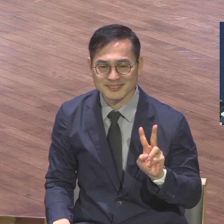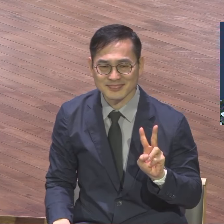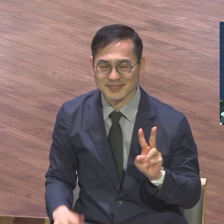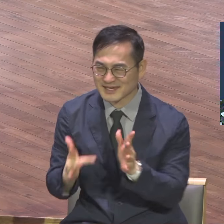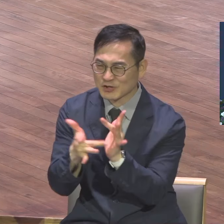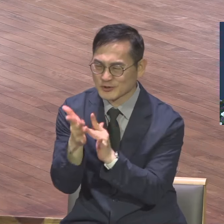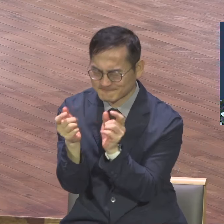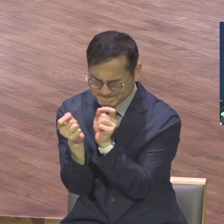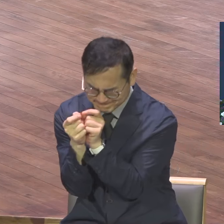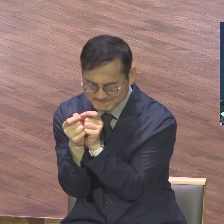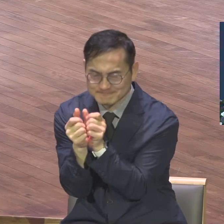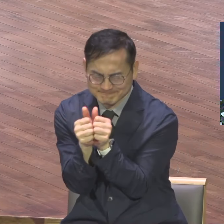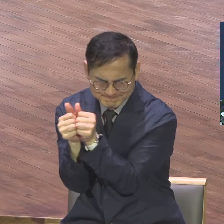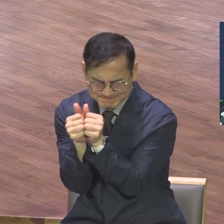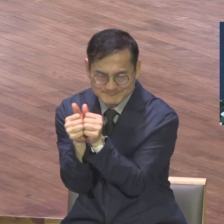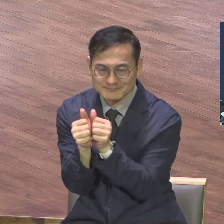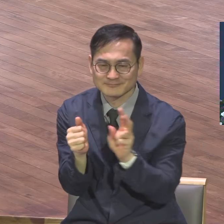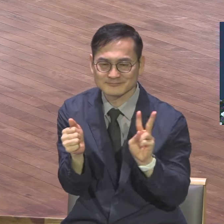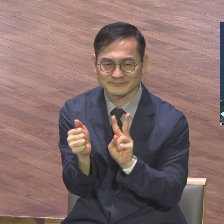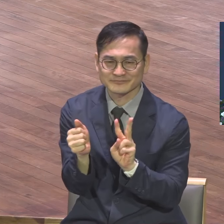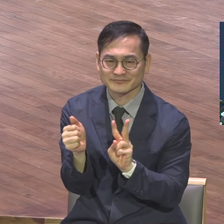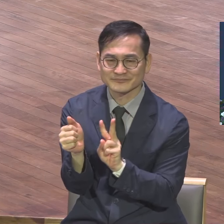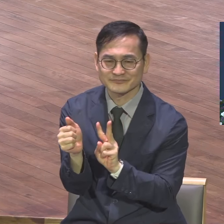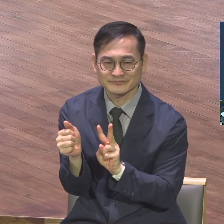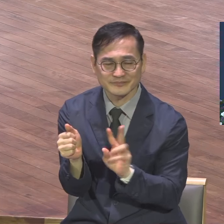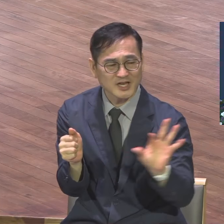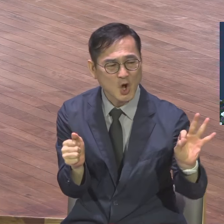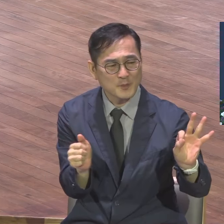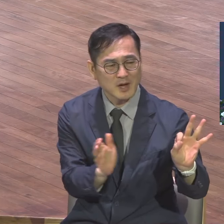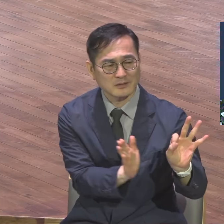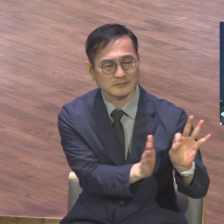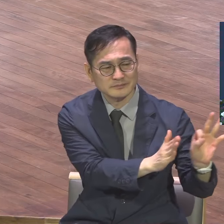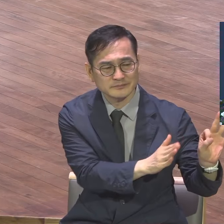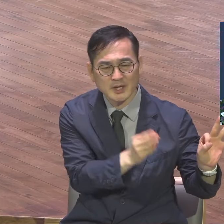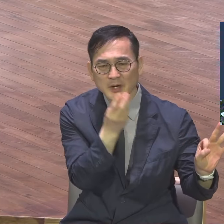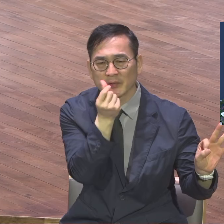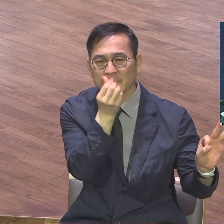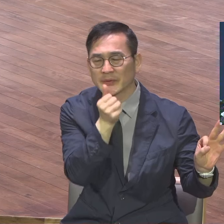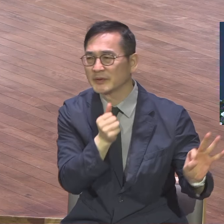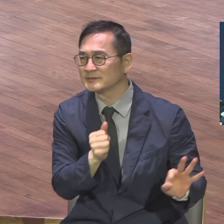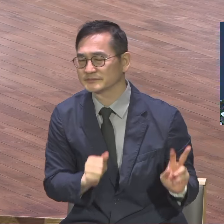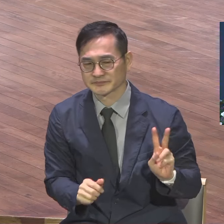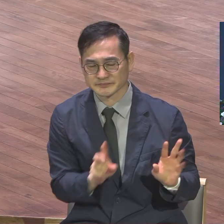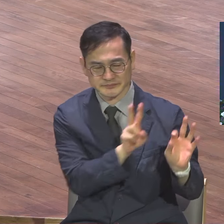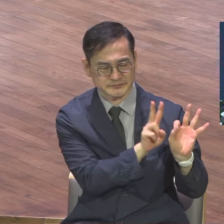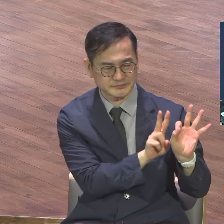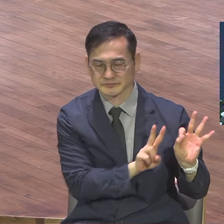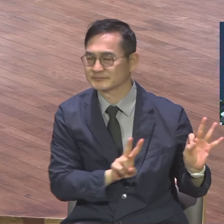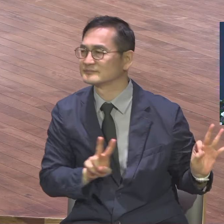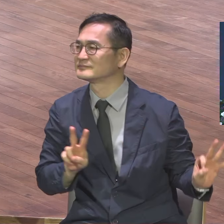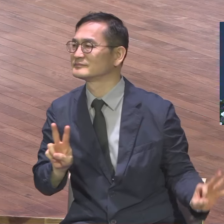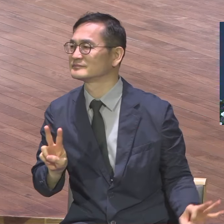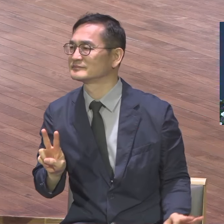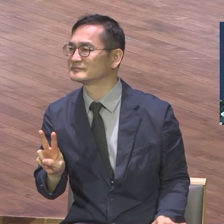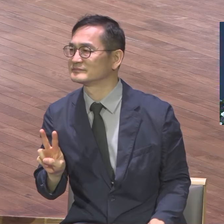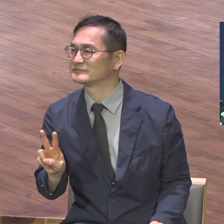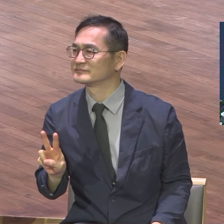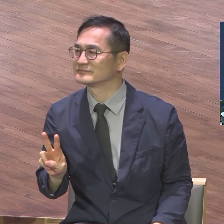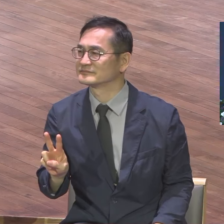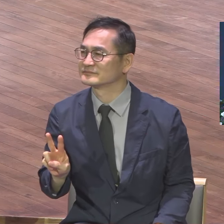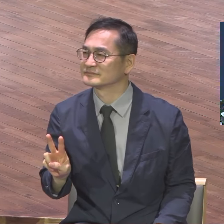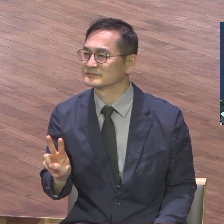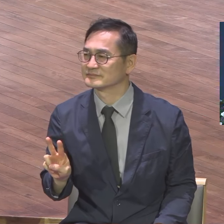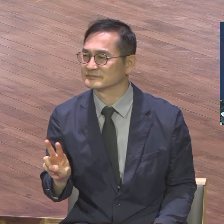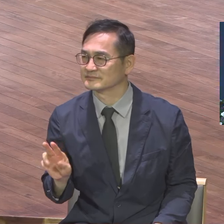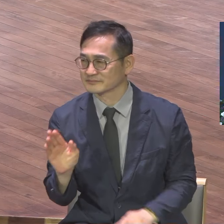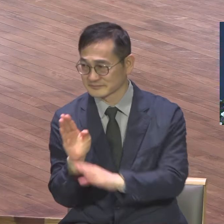측근 야고보 요한이 다른 10명의 제자들 몰래 살짝 예수님께 나와가지고